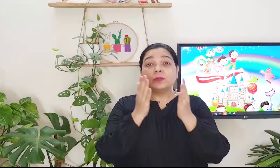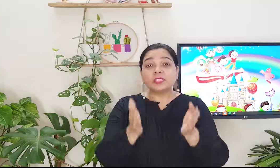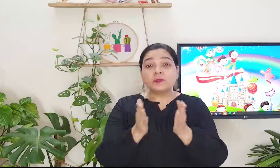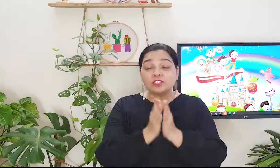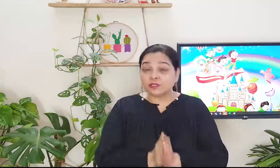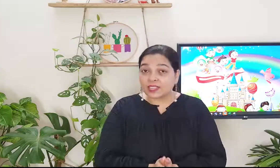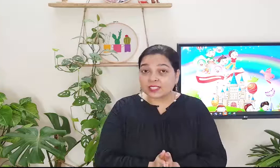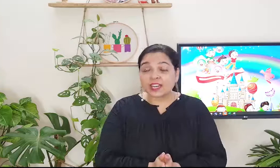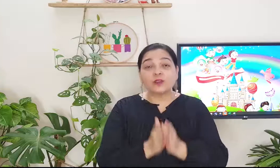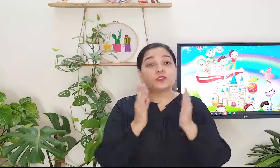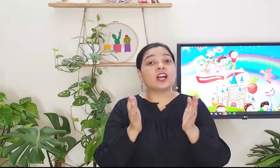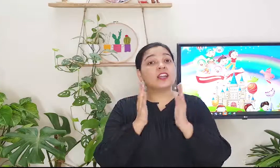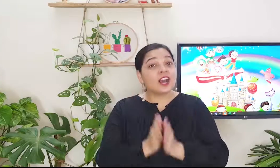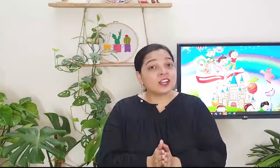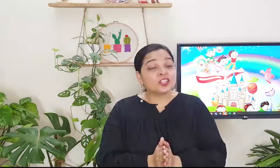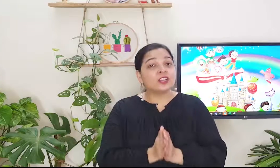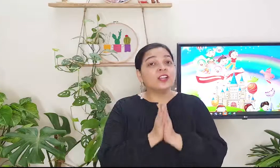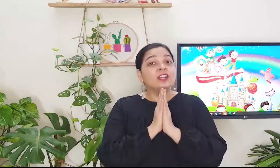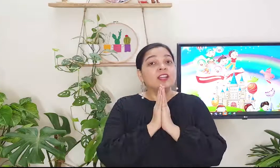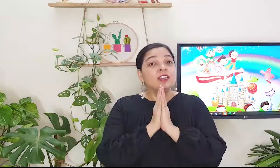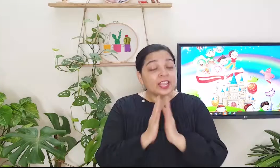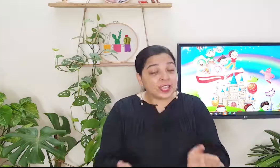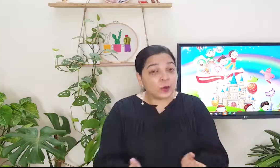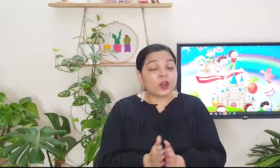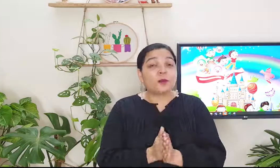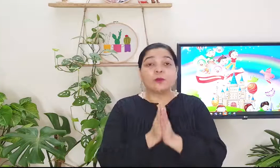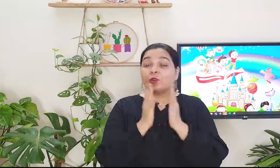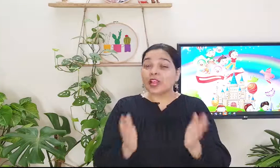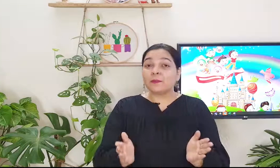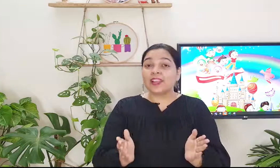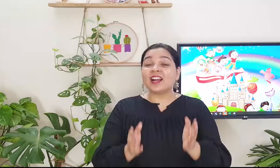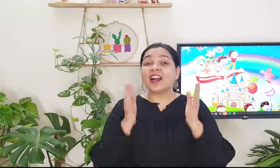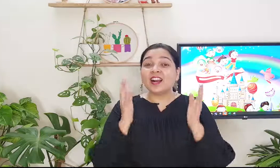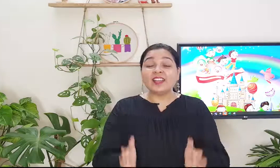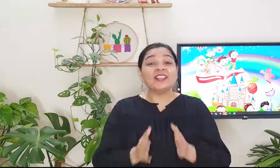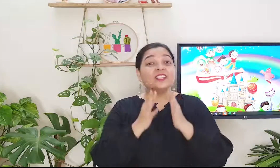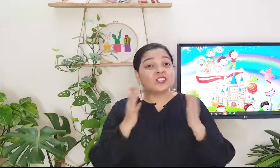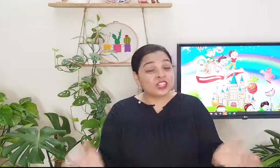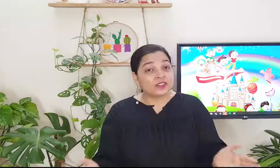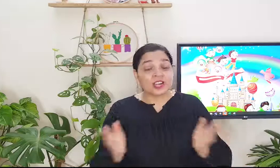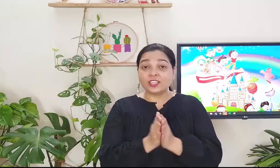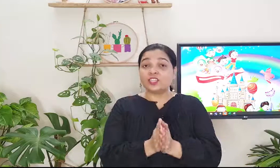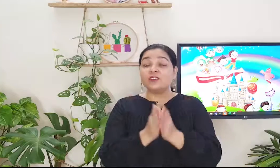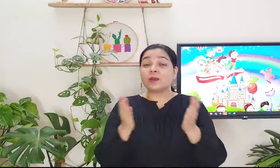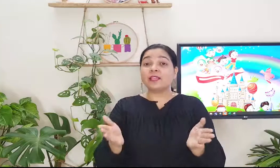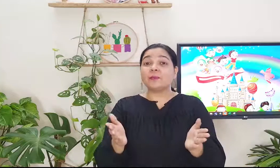করবে সে নষ্ট হবে না, কিন্তু সে কি পাবে, সে কি পাবে, সে অনন্ত জীবনকে পাবে। অনন্ত জীবনের মানে